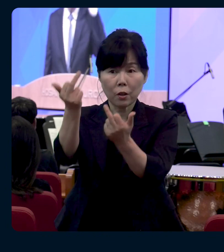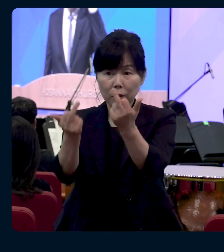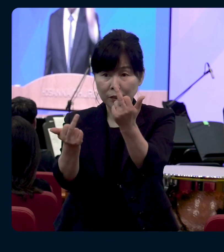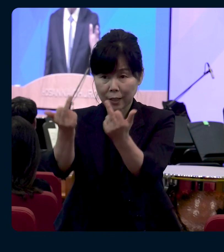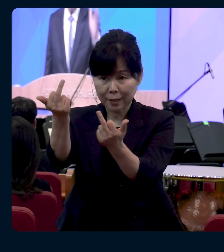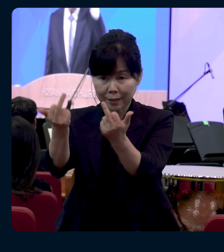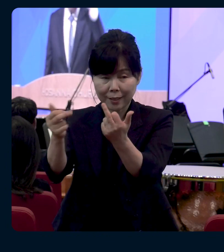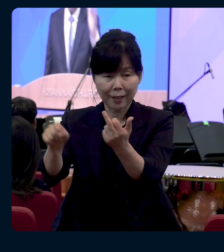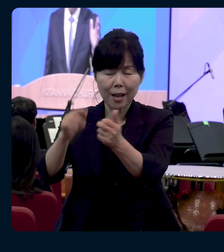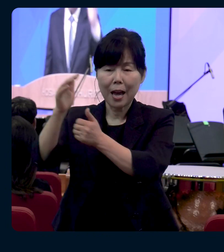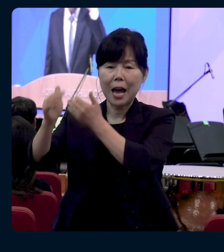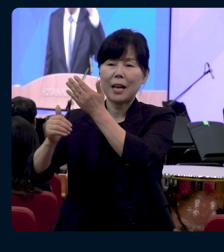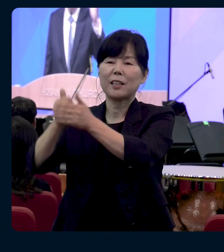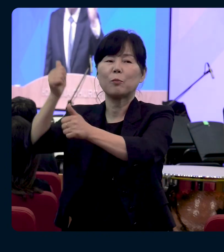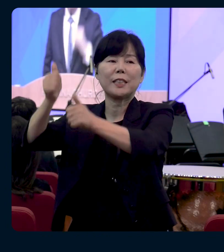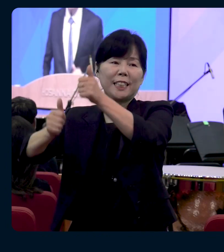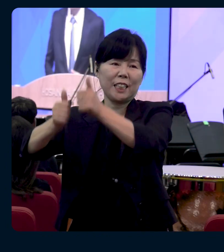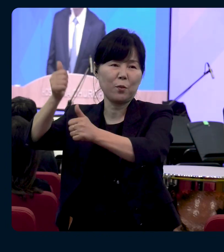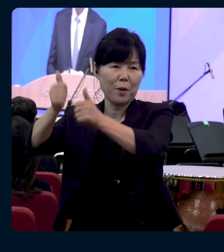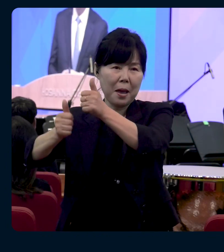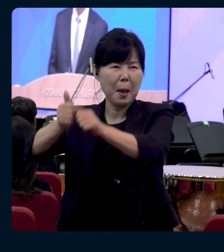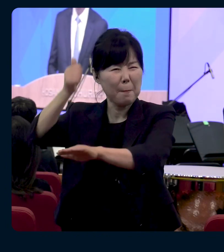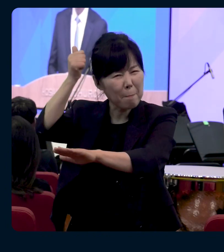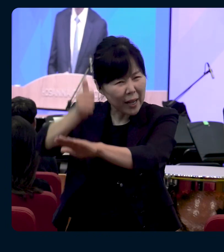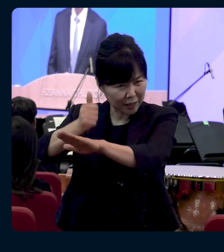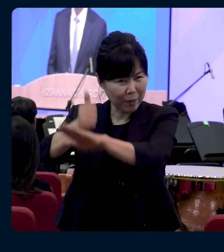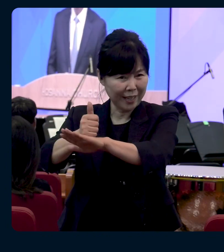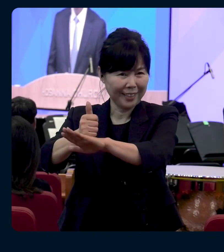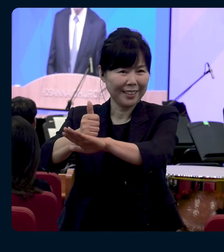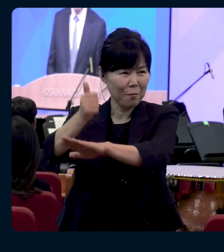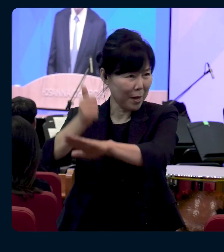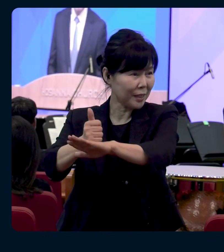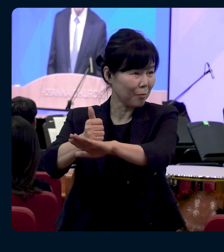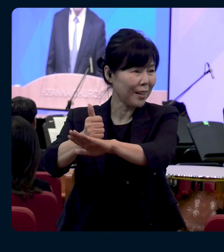던져진 하나님의 시험의 크라이막스예요.